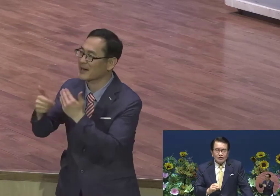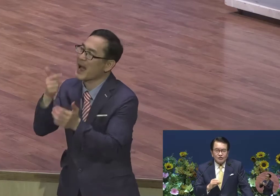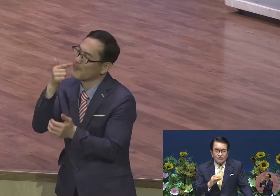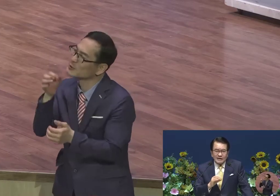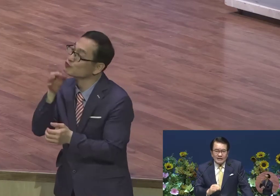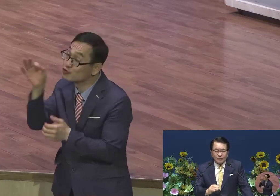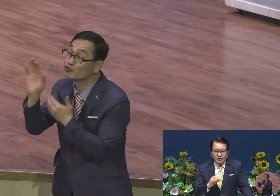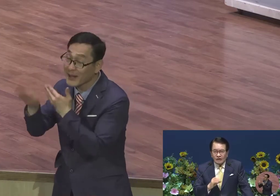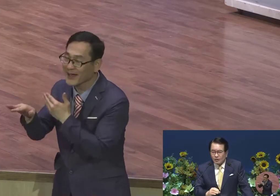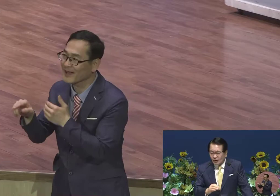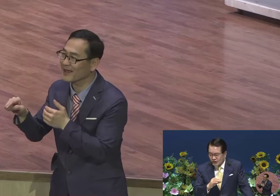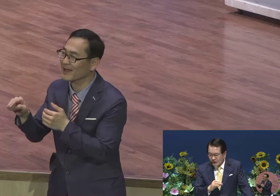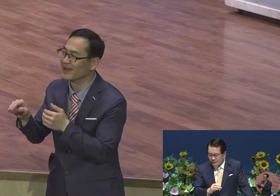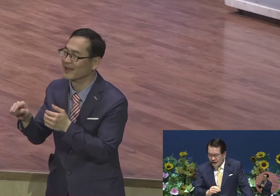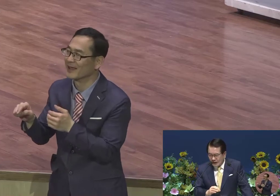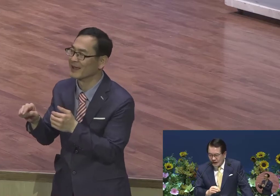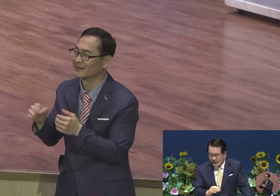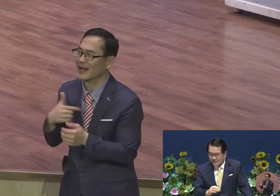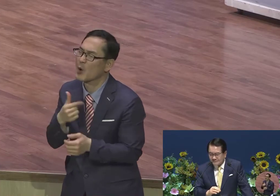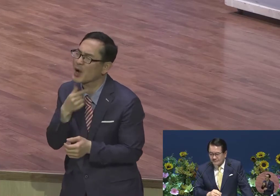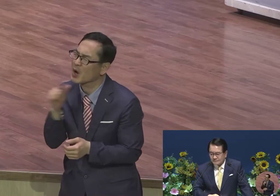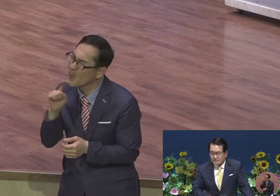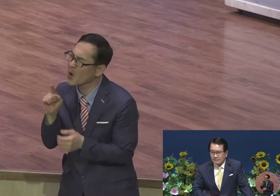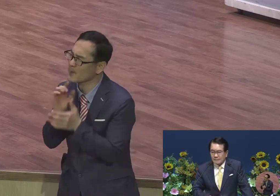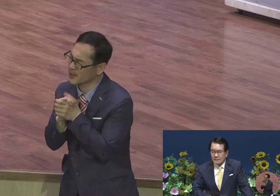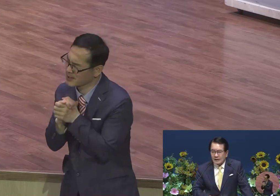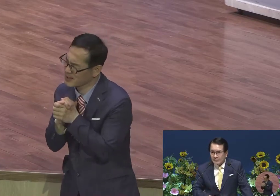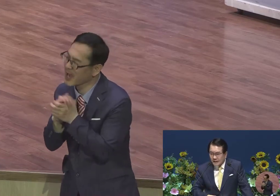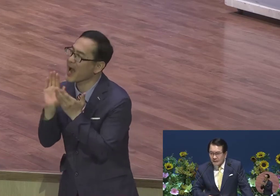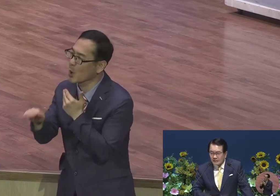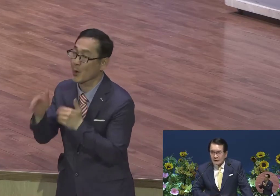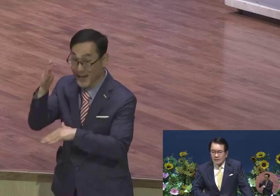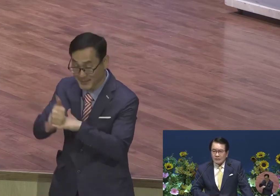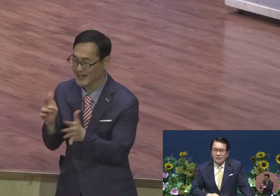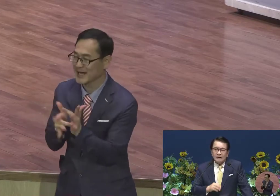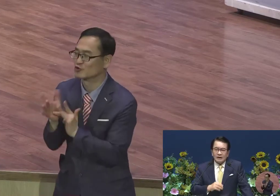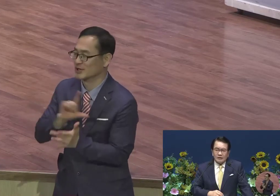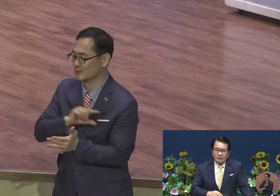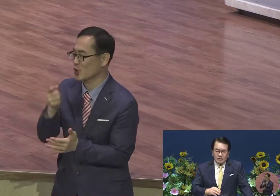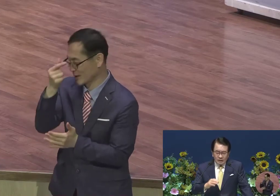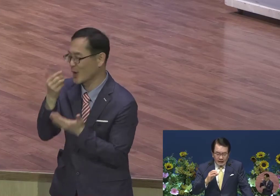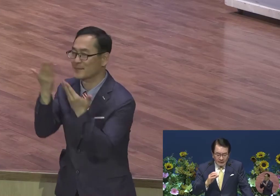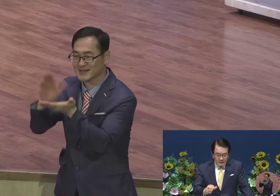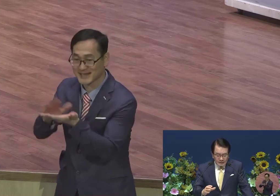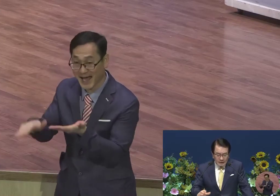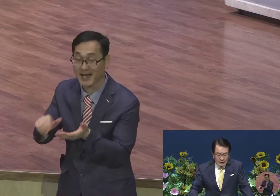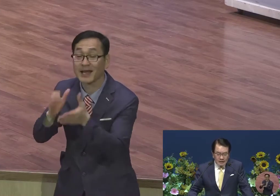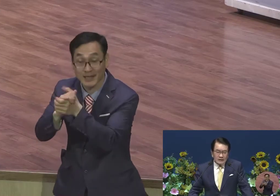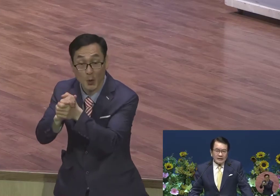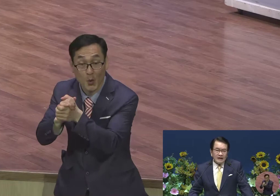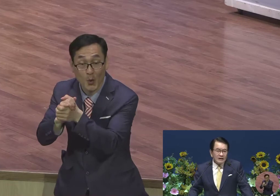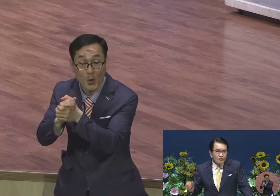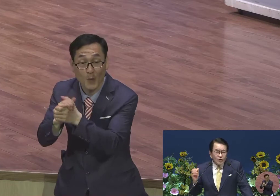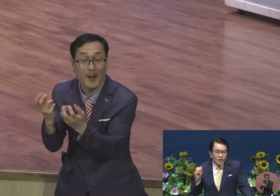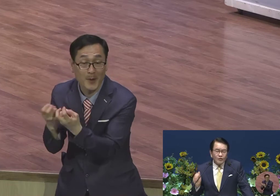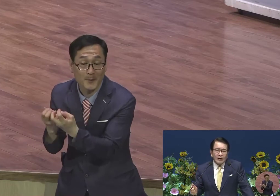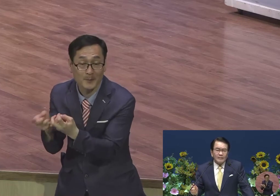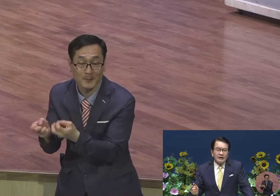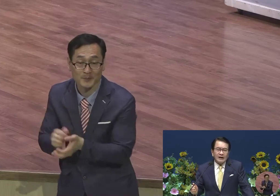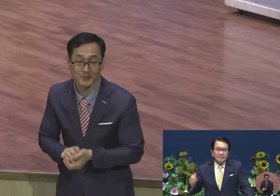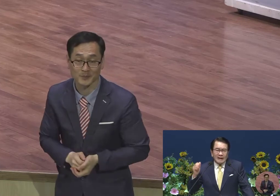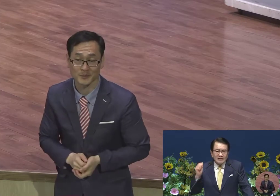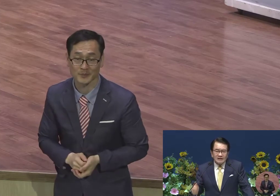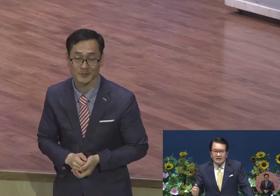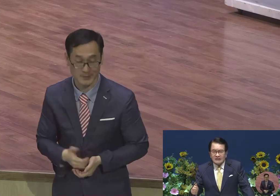예수 그리스도 이름으로 기도합니다 아멘 그렇게 해야 돼요 그렇게 하면 내 이름으로